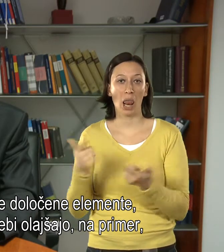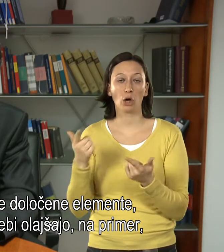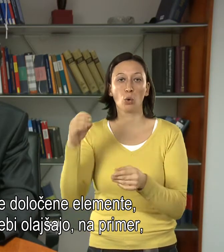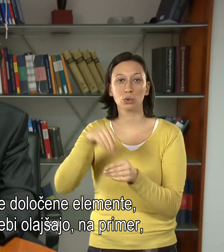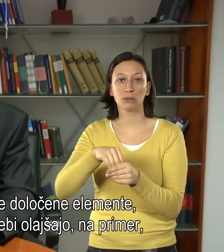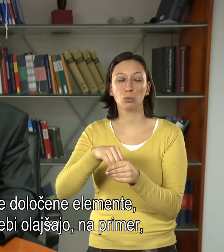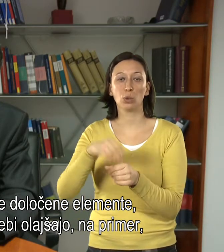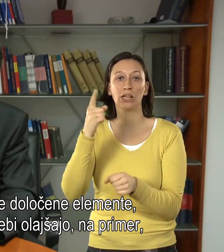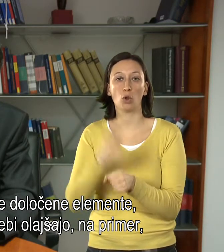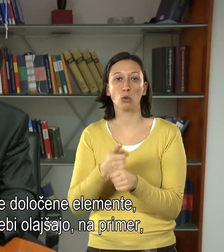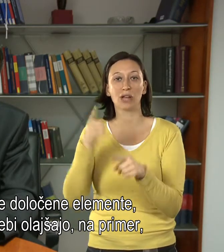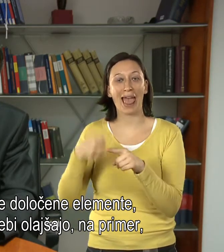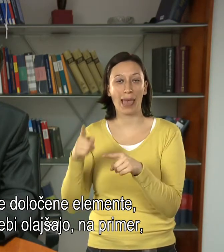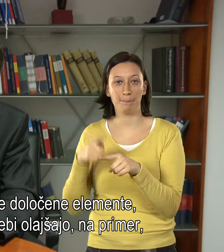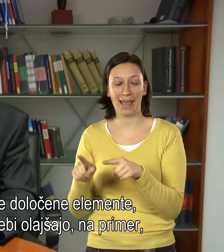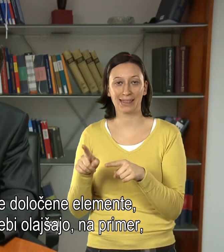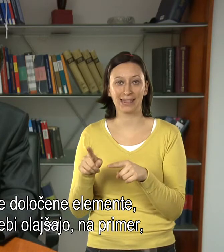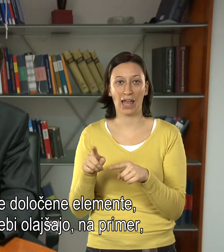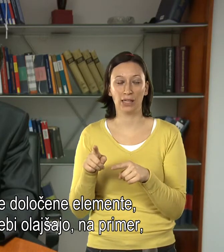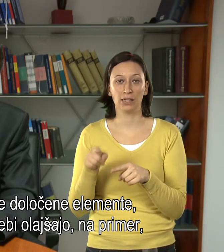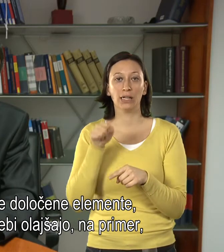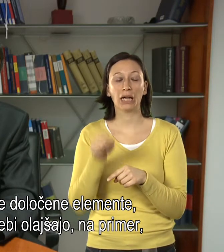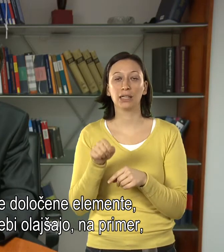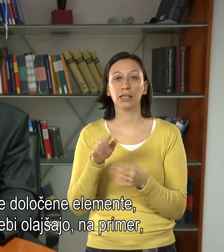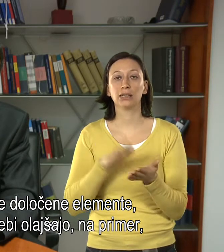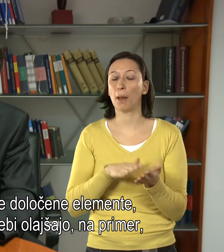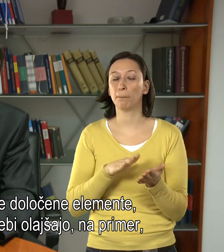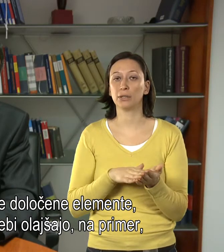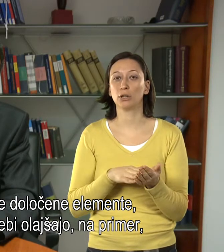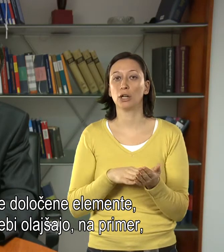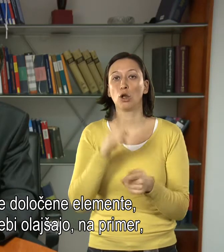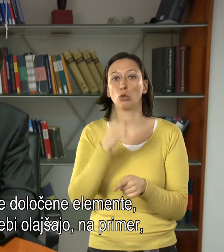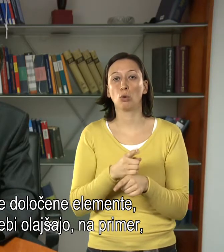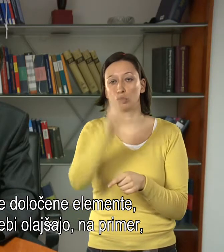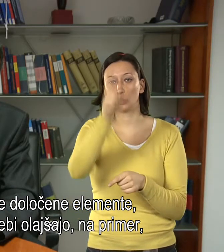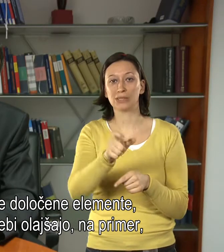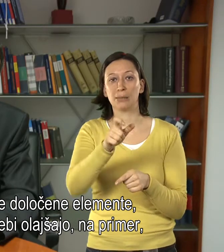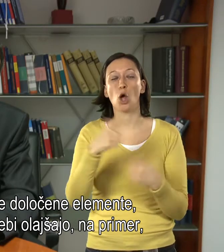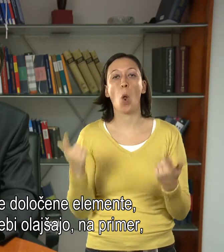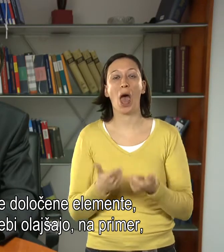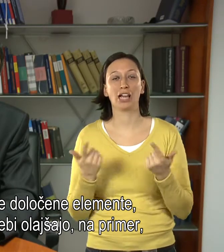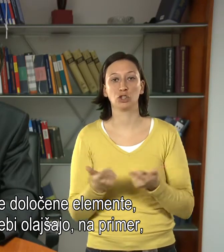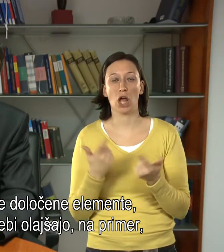lahko vsebuje določene elemente, ki na primer določeni osebi